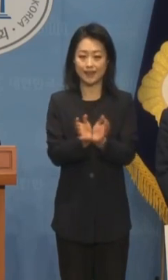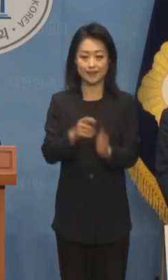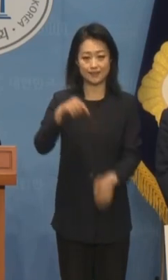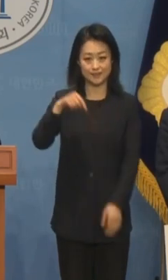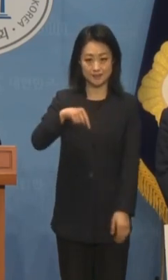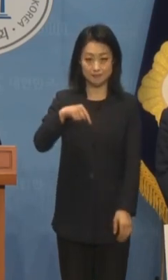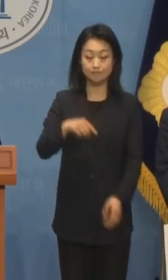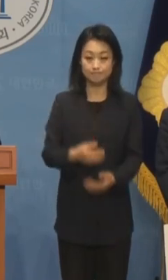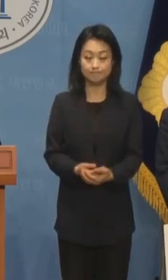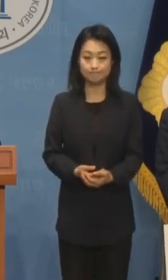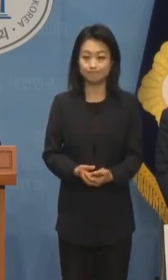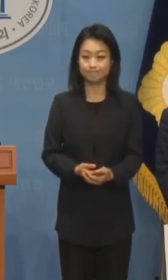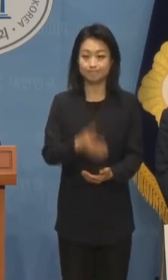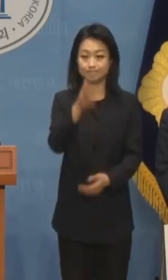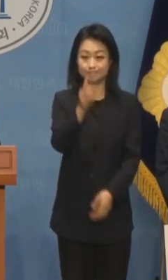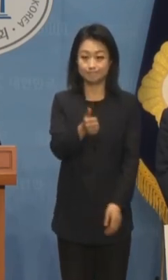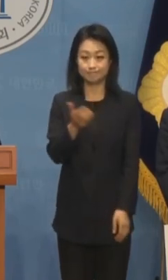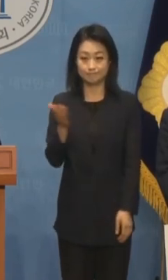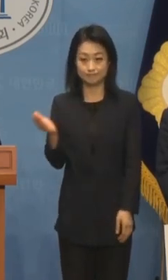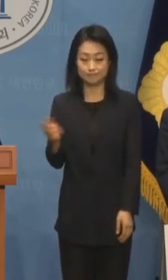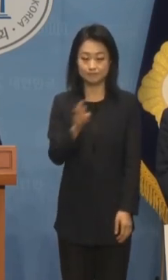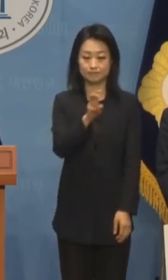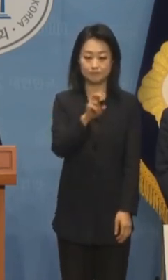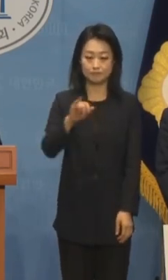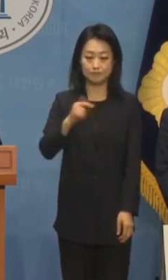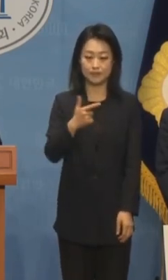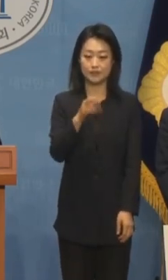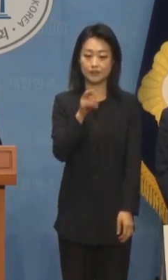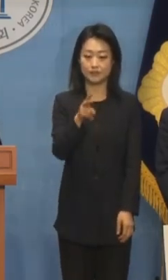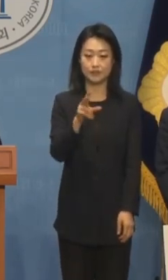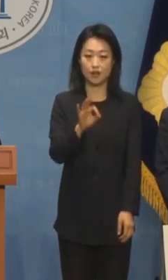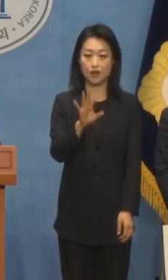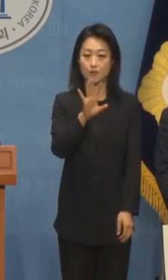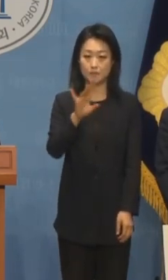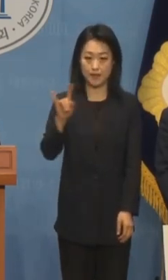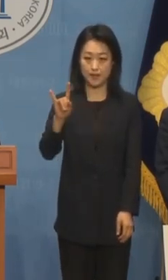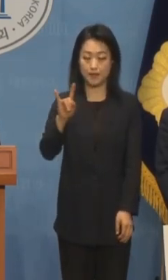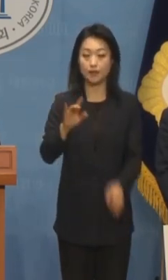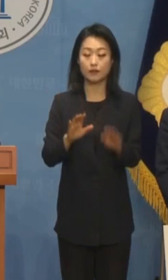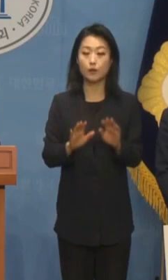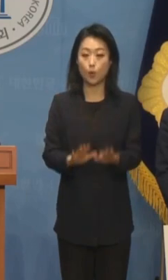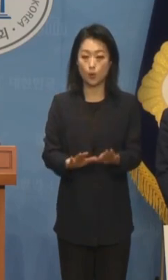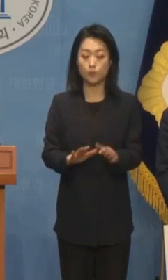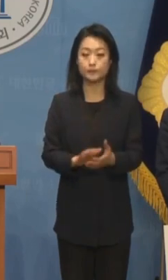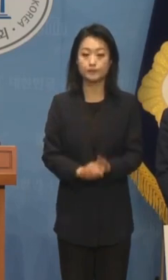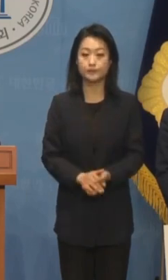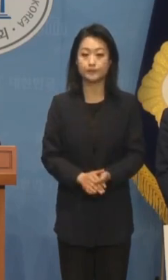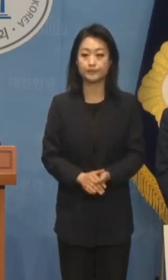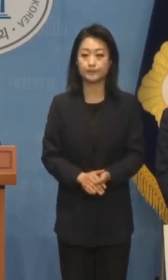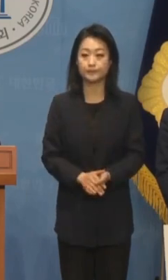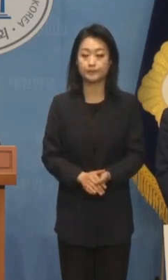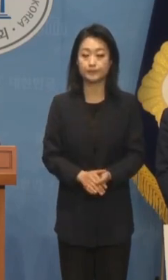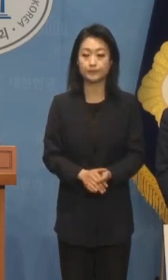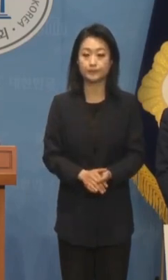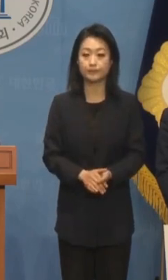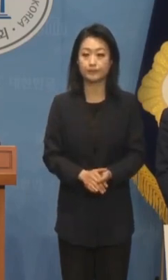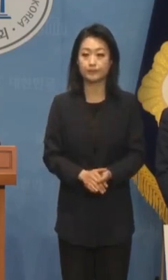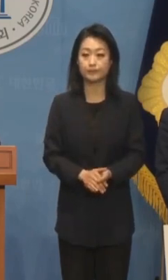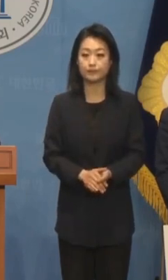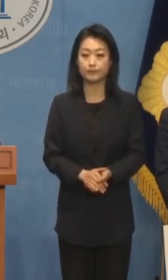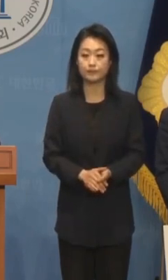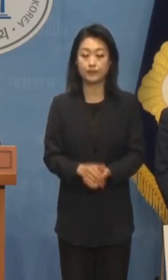사건조작특별대책단입니다. 저는 단장을 맡고 있는 민형배 의원입니다. 저희는 오늘 어제